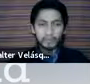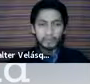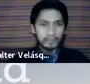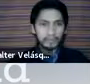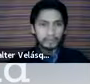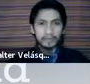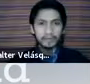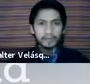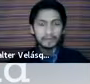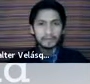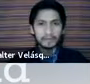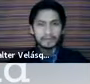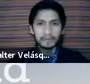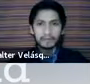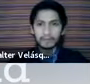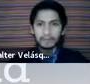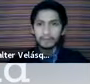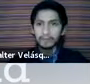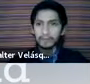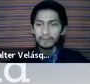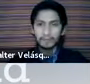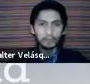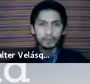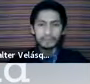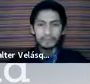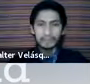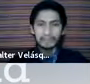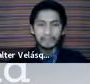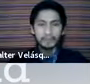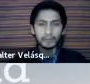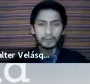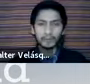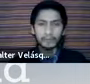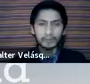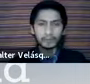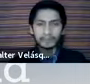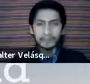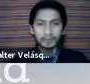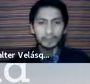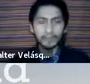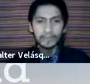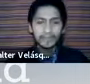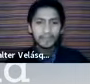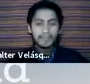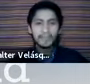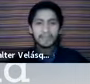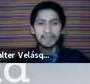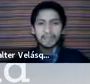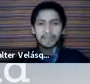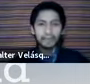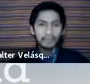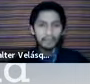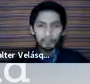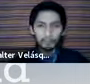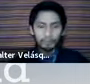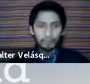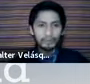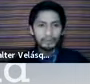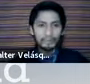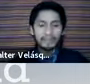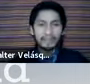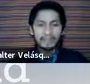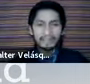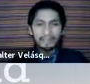Huguito, ¿me escuchas? Sí, sí, te escuchamos. Muchas gracias. Bueno, buenas noches a todos. Enfrentando un